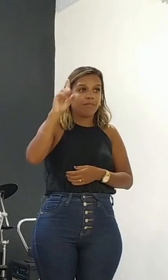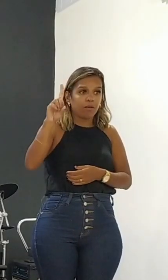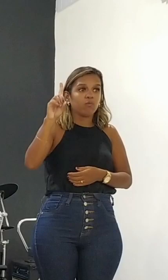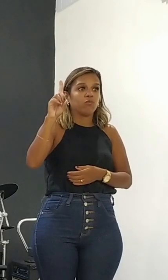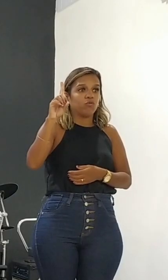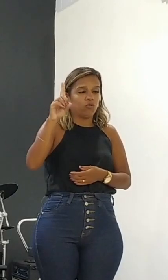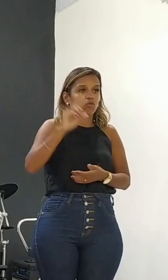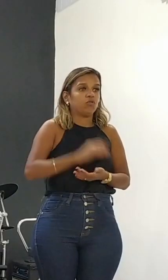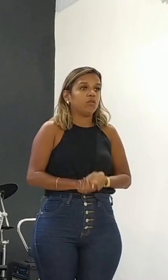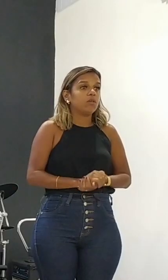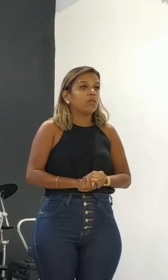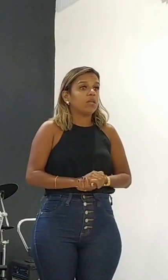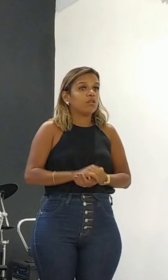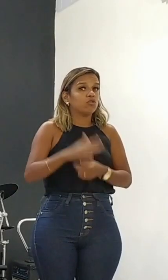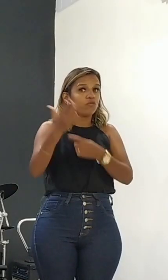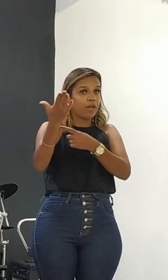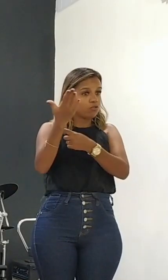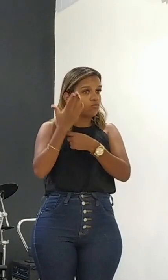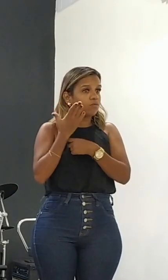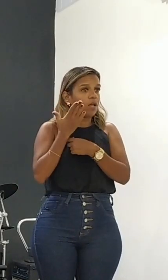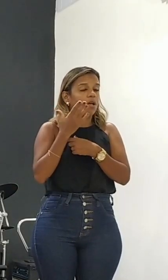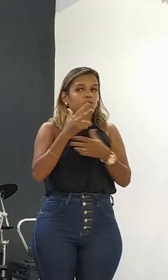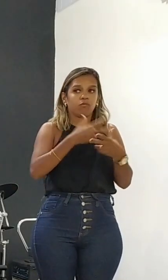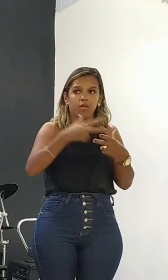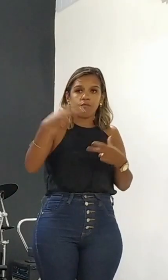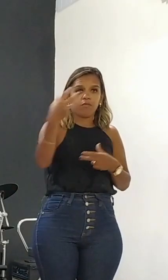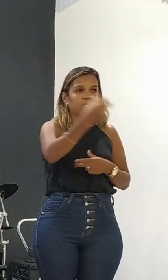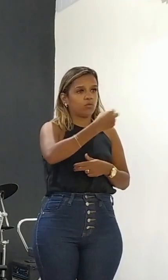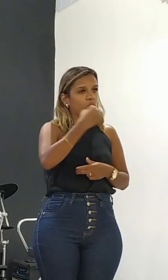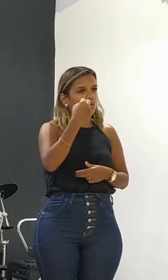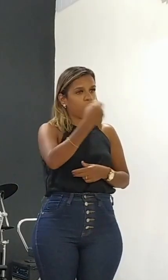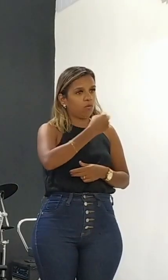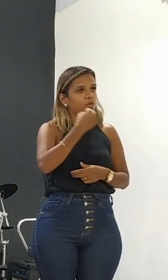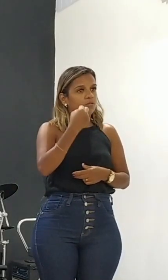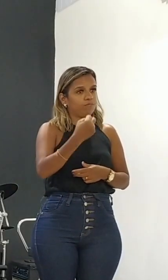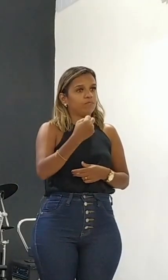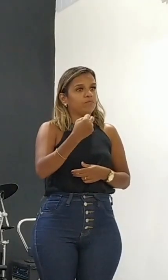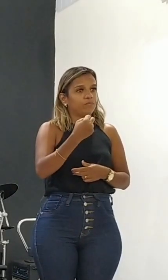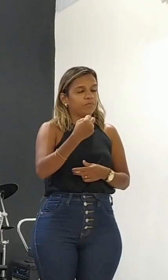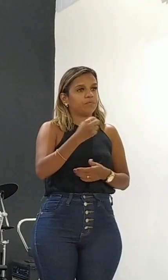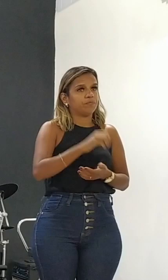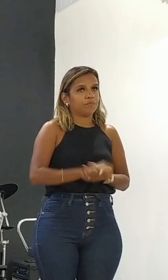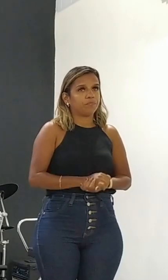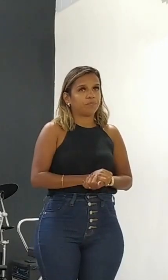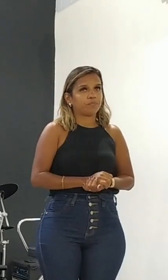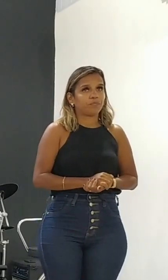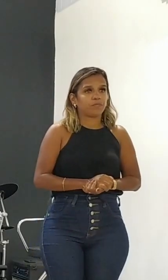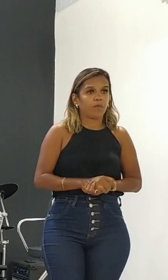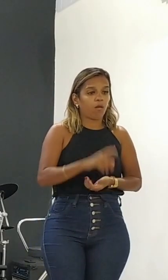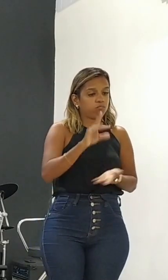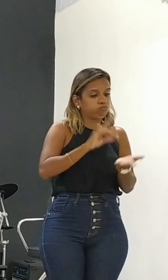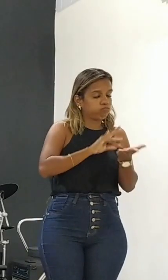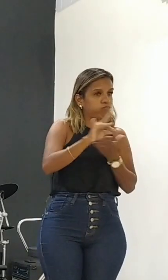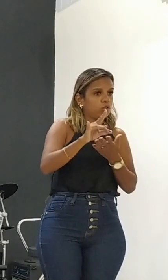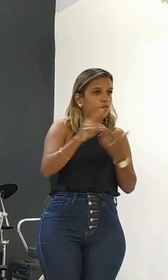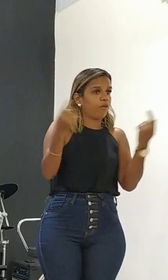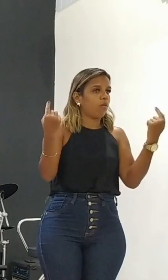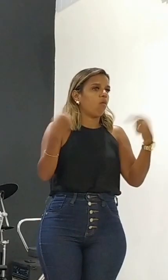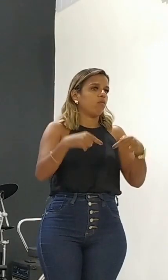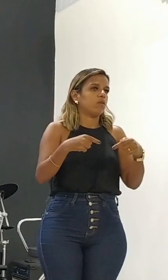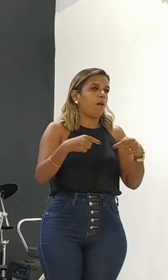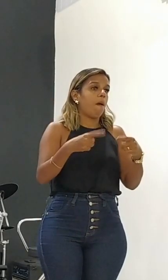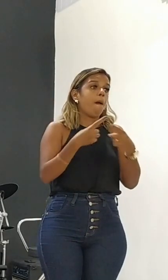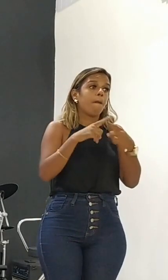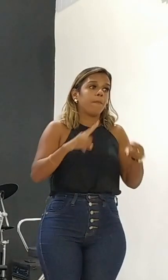que Ele vai nos dar a vitória, o inimigo, ele vai nos desviar daquilo que nós estamos fazendo. Mas Neemias confiava